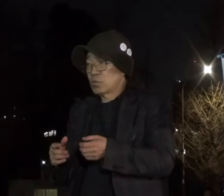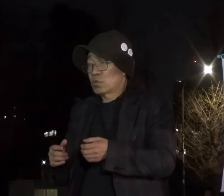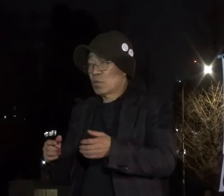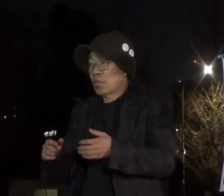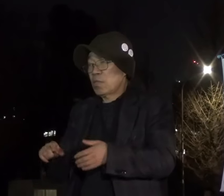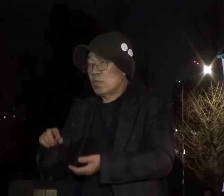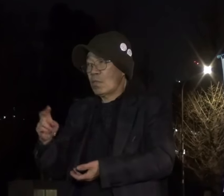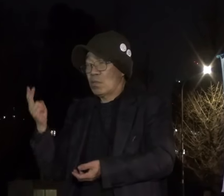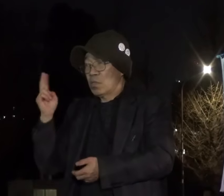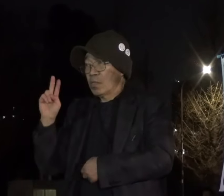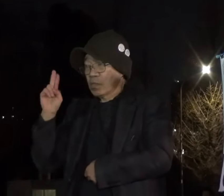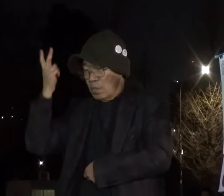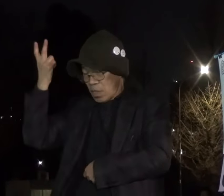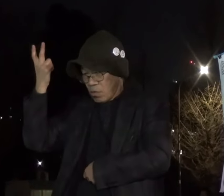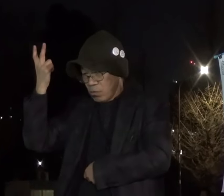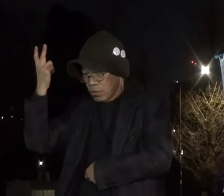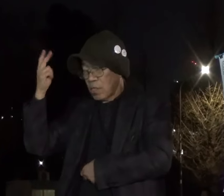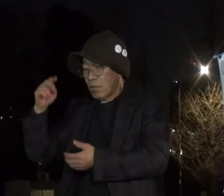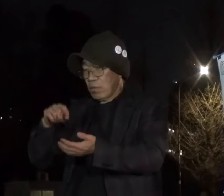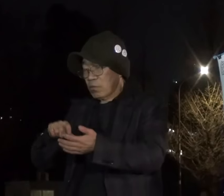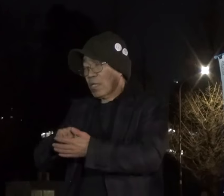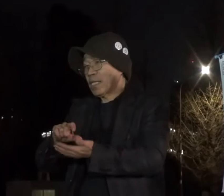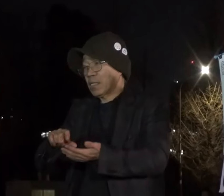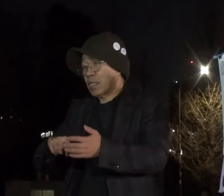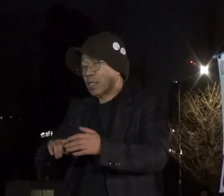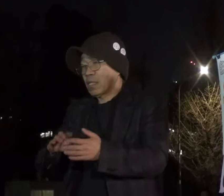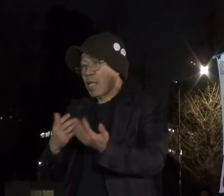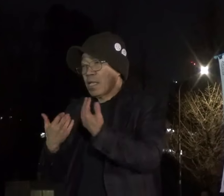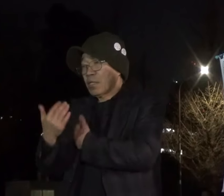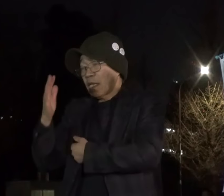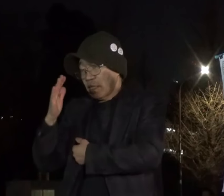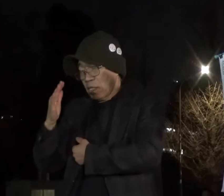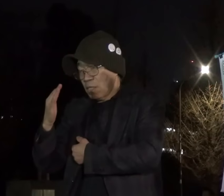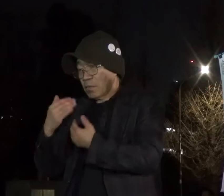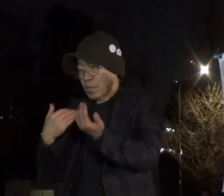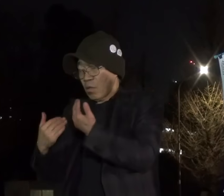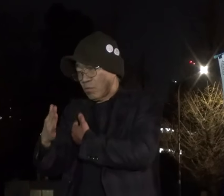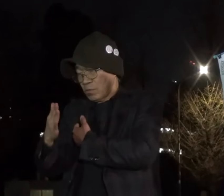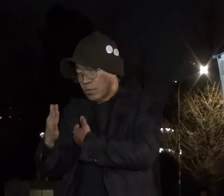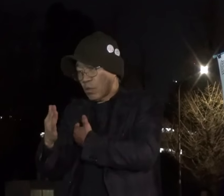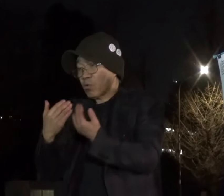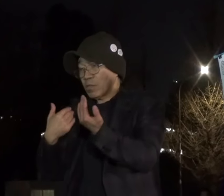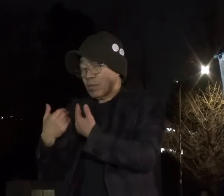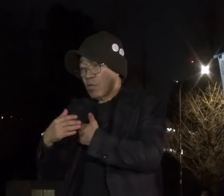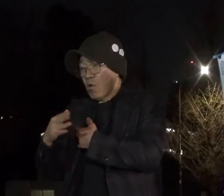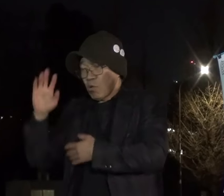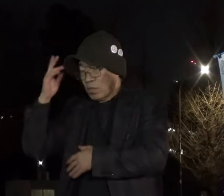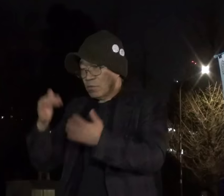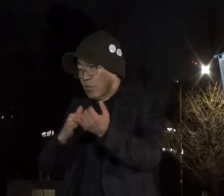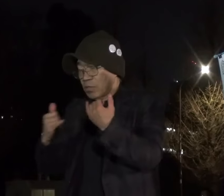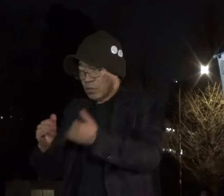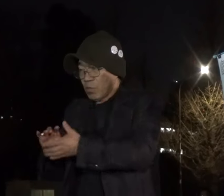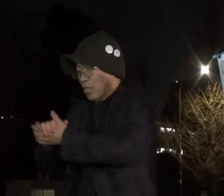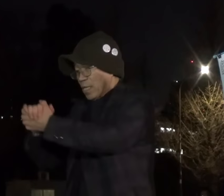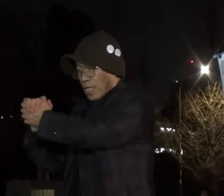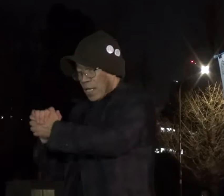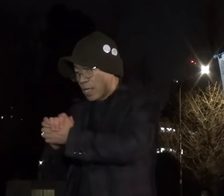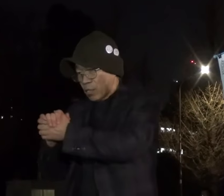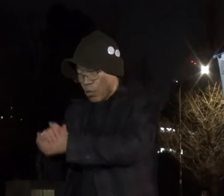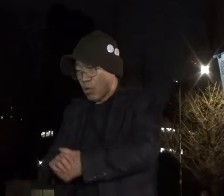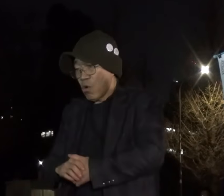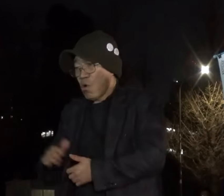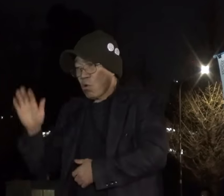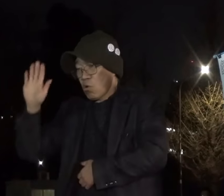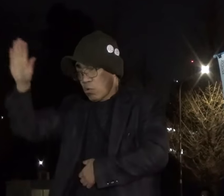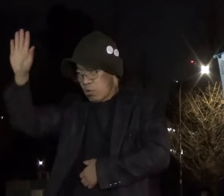民の皆様方を中心とした40万人の内南中との連帯感と、今後の沖縄の将来の可能